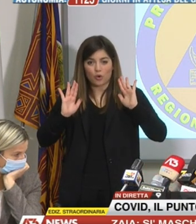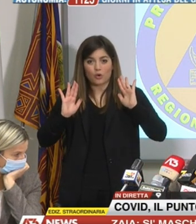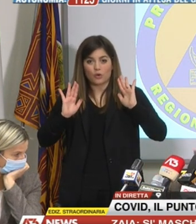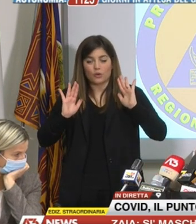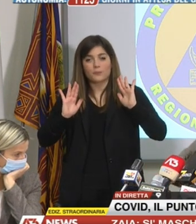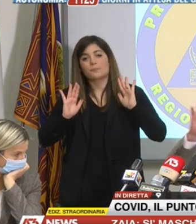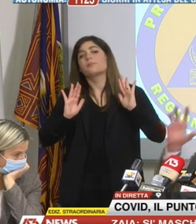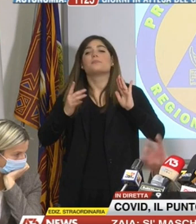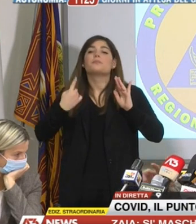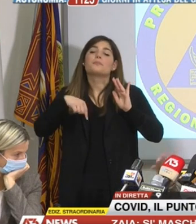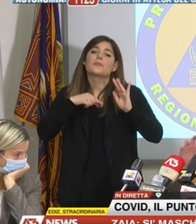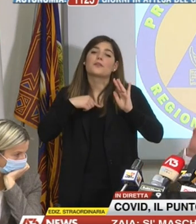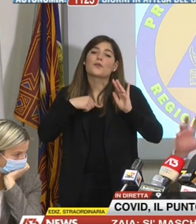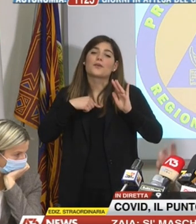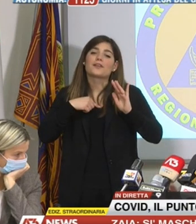l'RT, con il